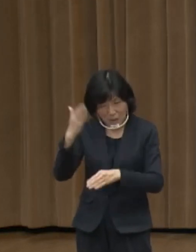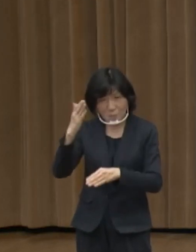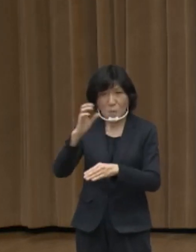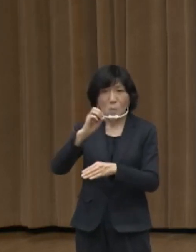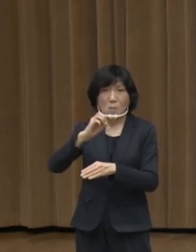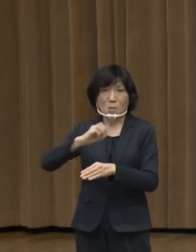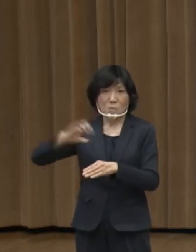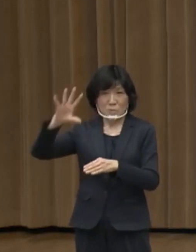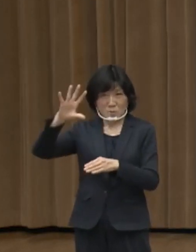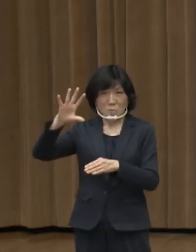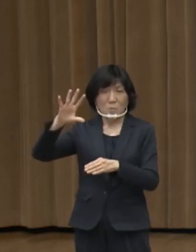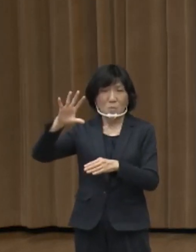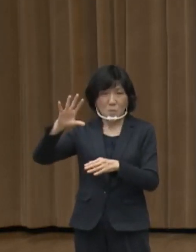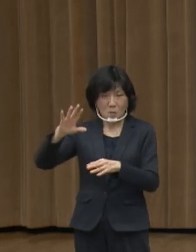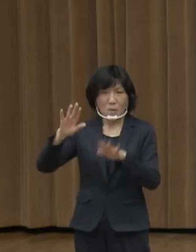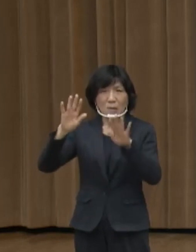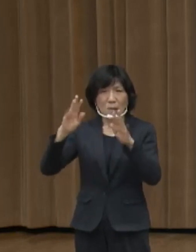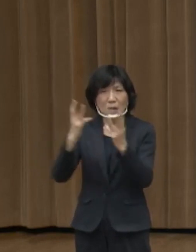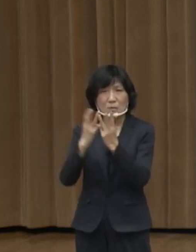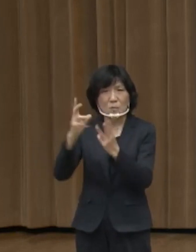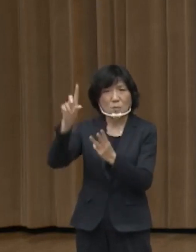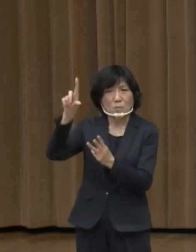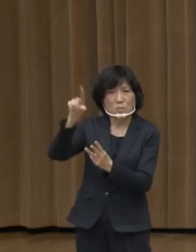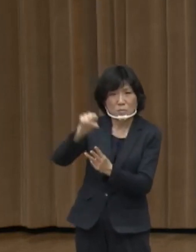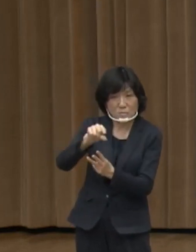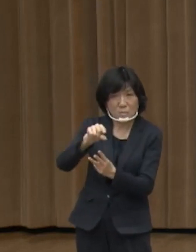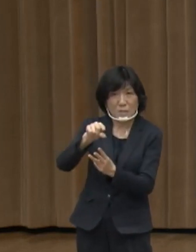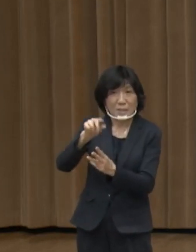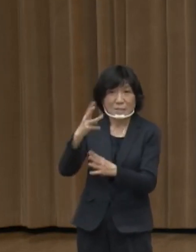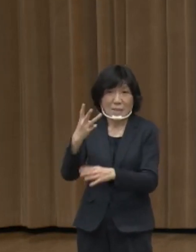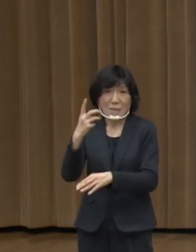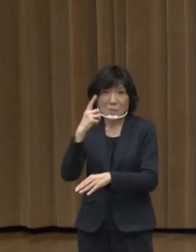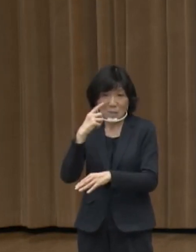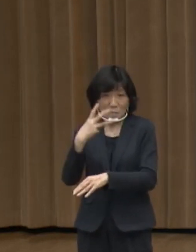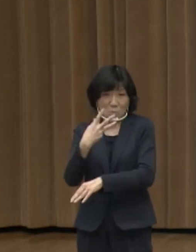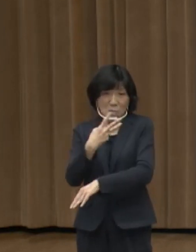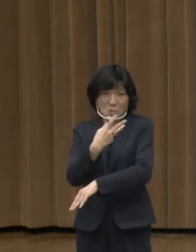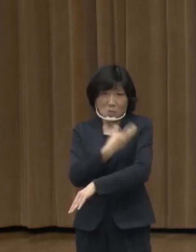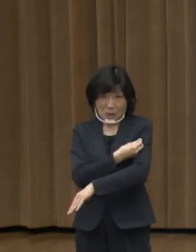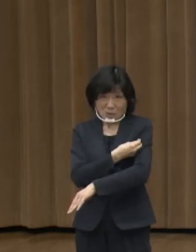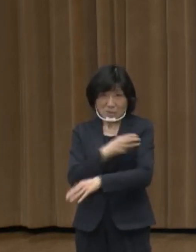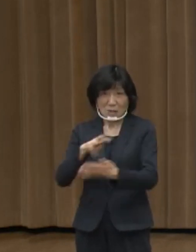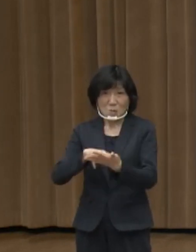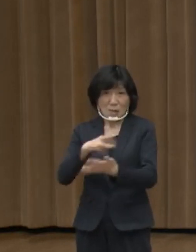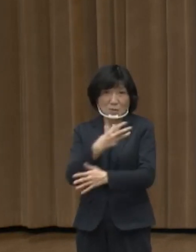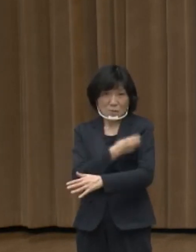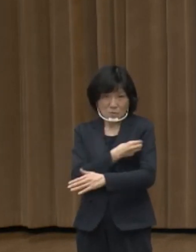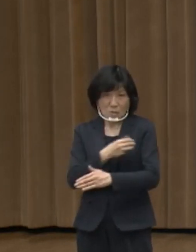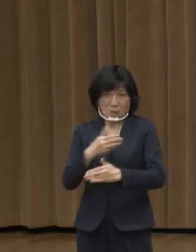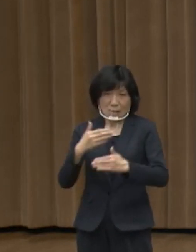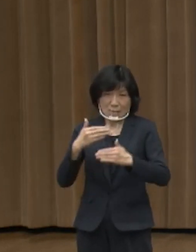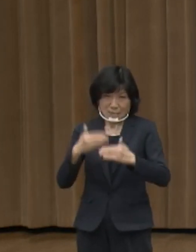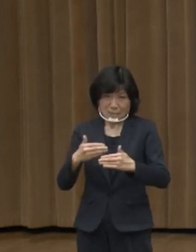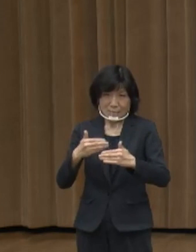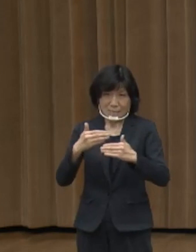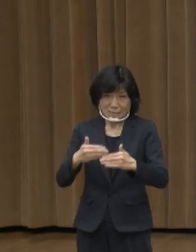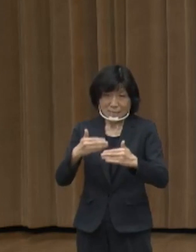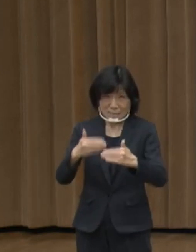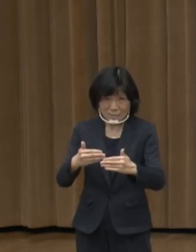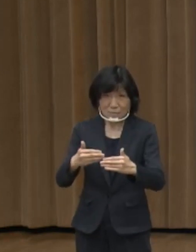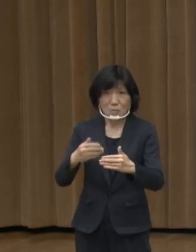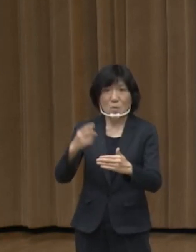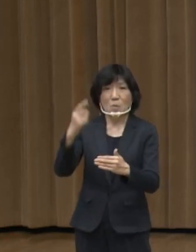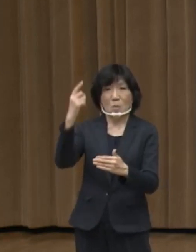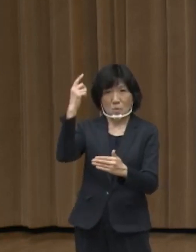ロン株についてだんだん下がっており、また3回目のワクチン接種のも着実に進んでいるところ